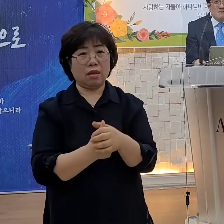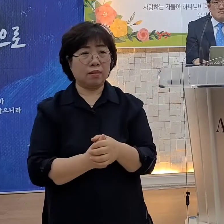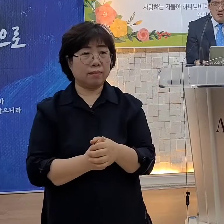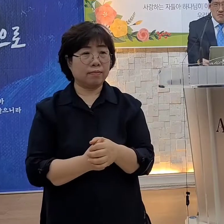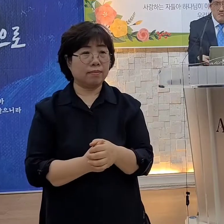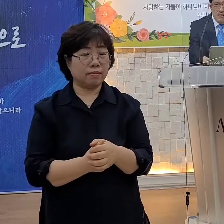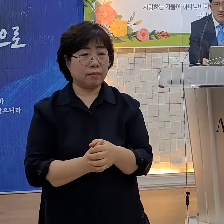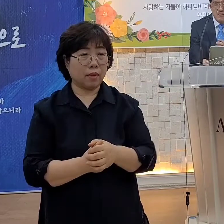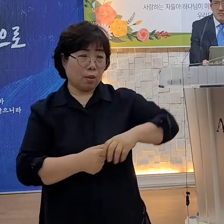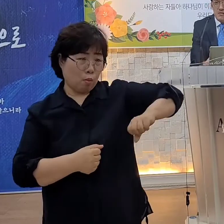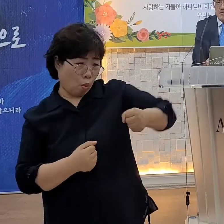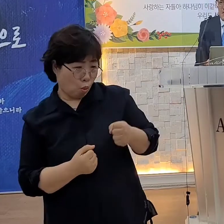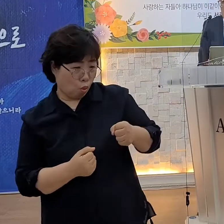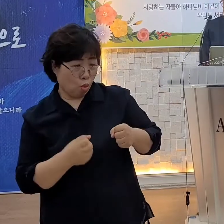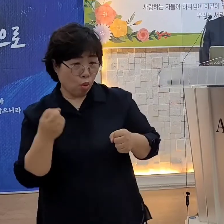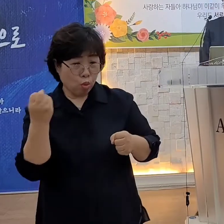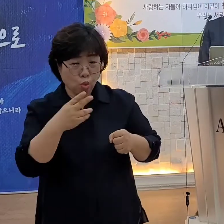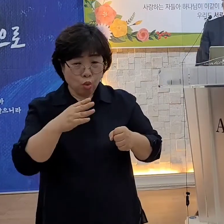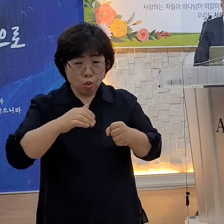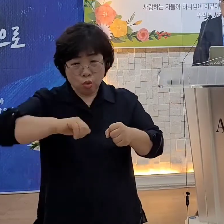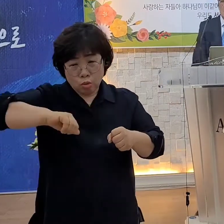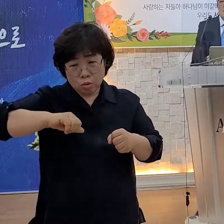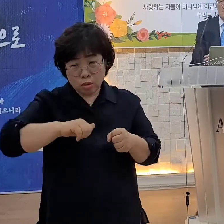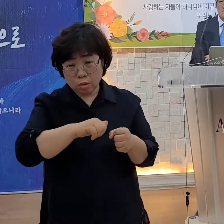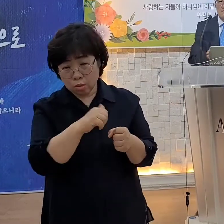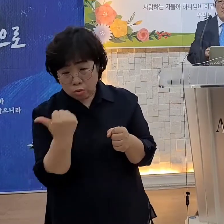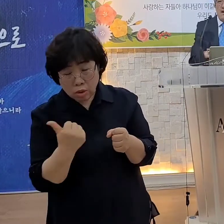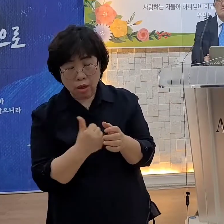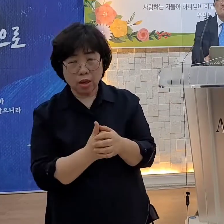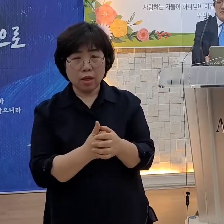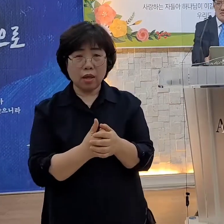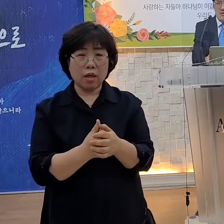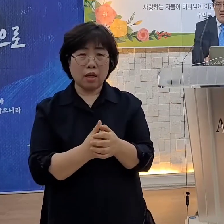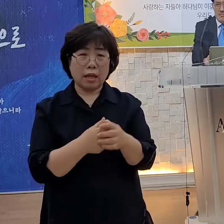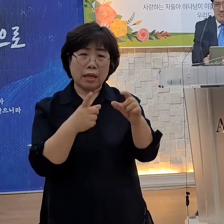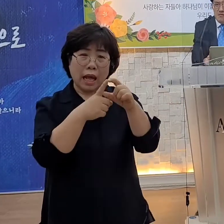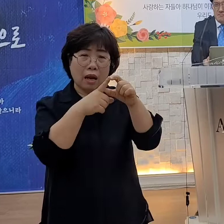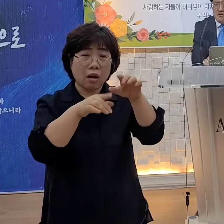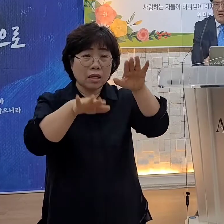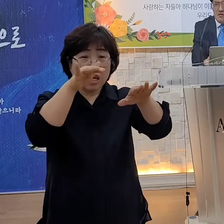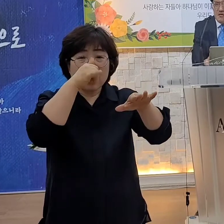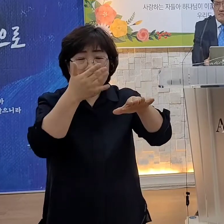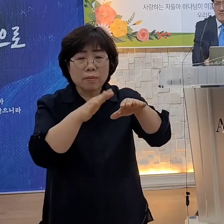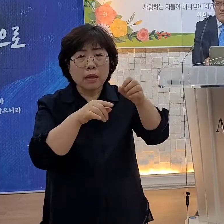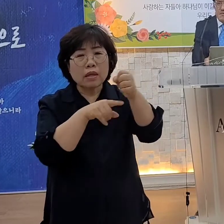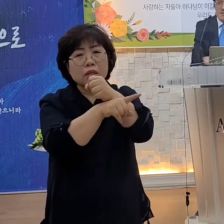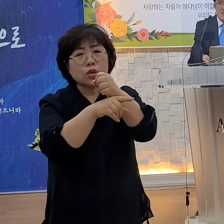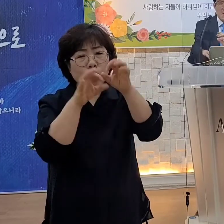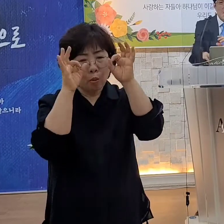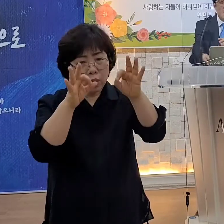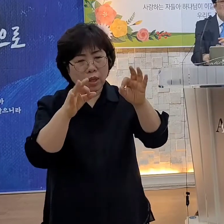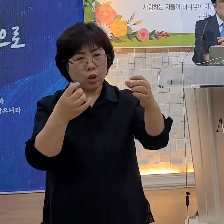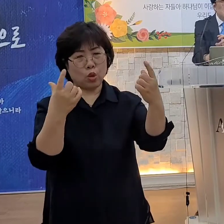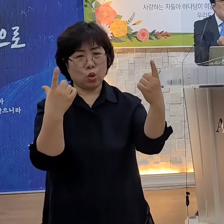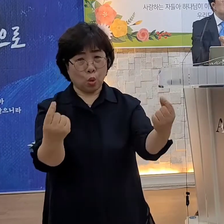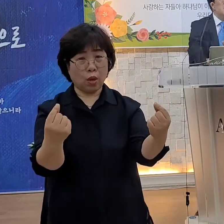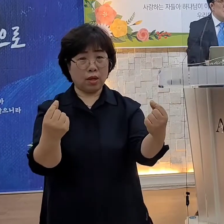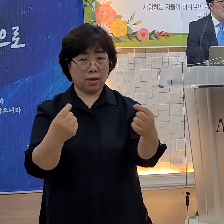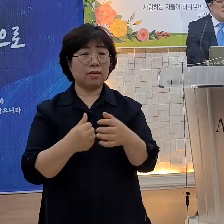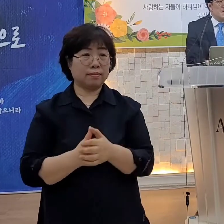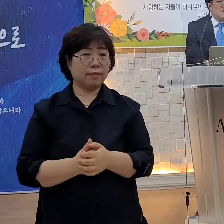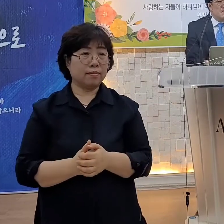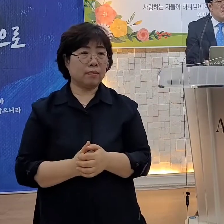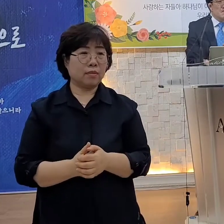우리 한국 말은 참 이런 면에서 조금 아쉬움이 있습니다. 이 번역이. 이게 결국은